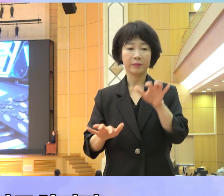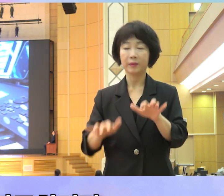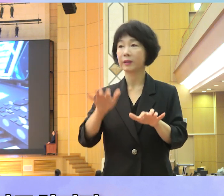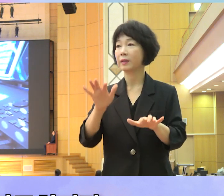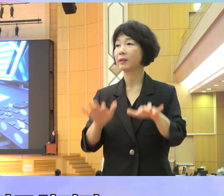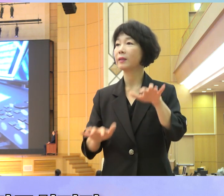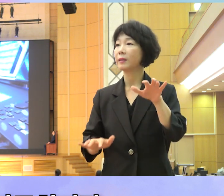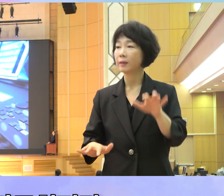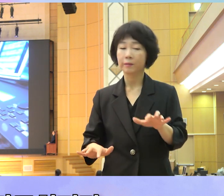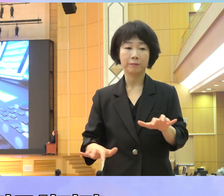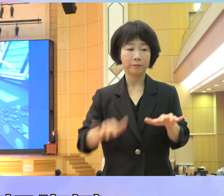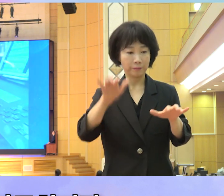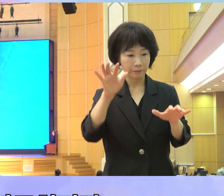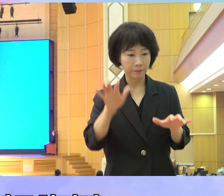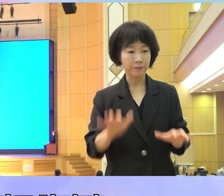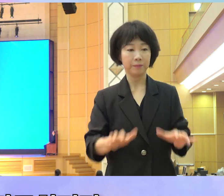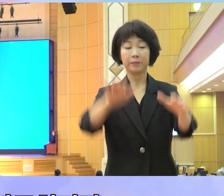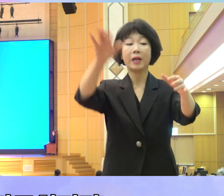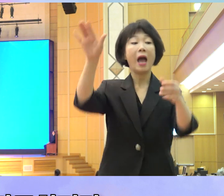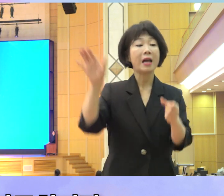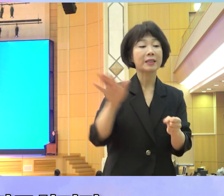찬양합니다. 사랑해요.